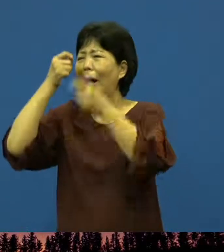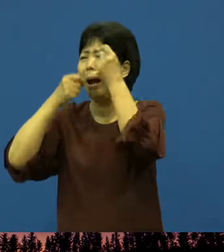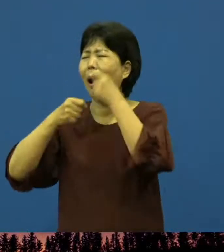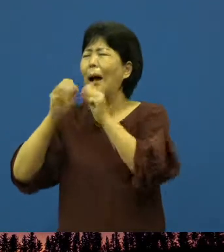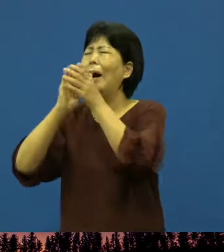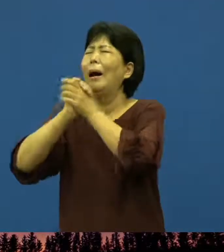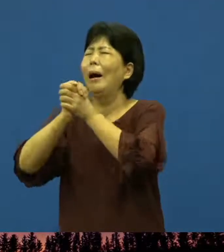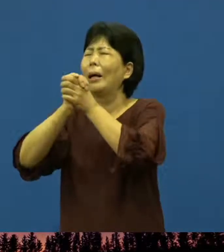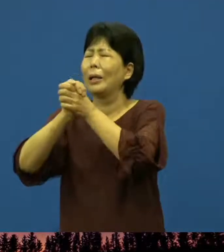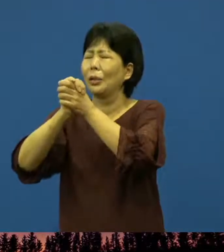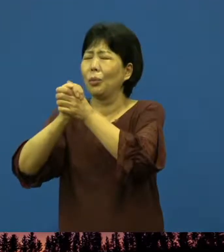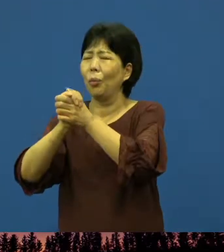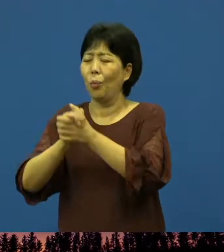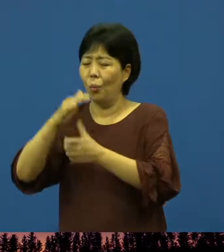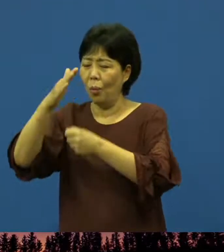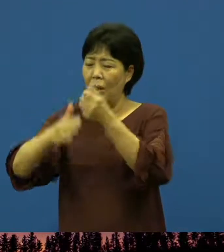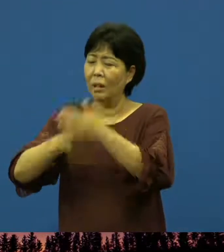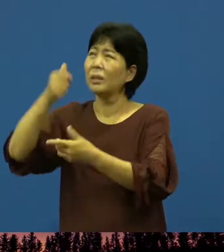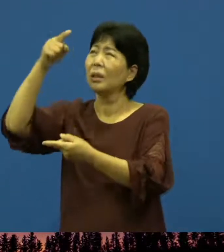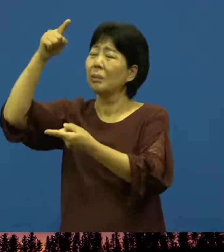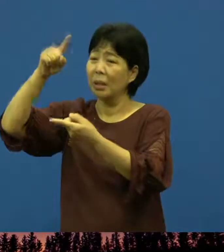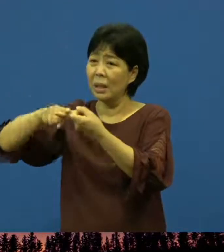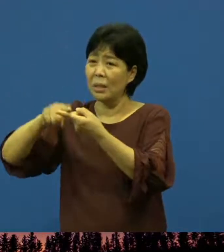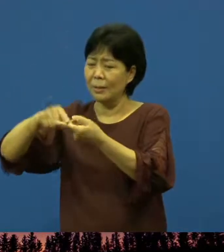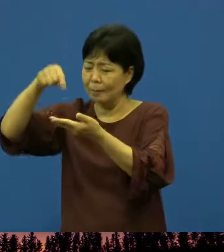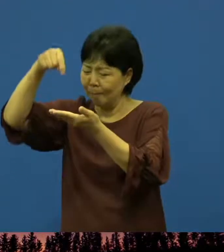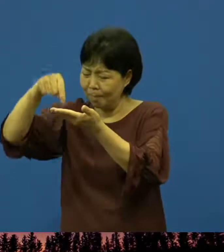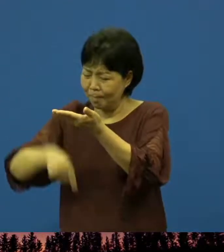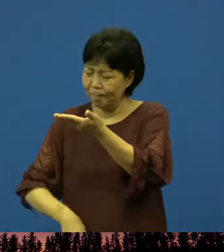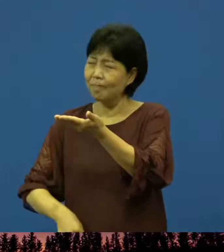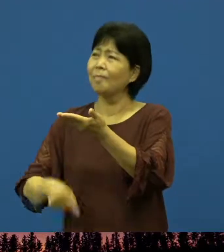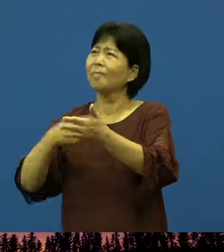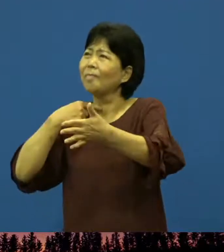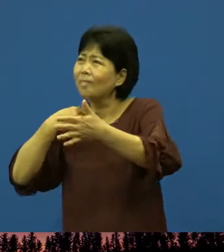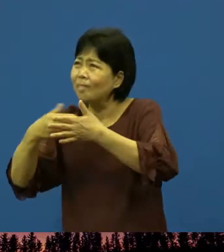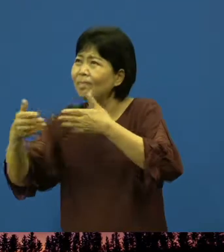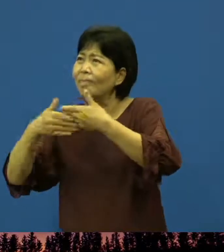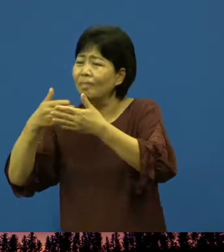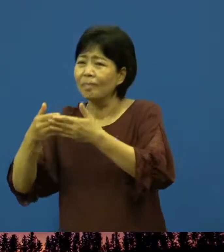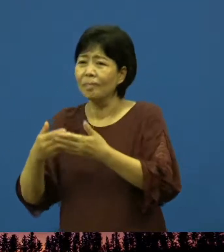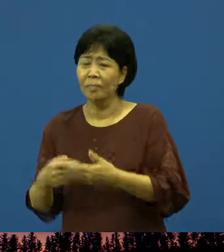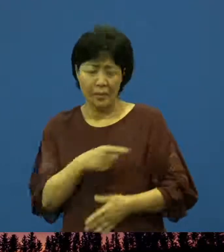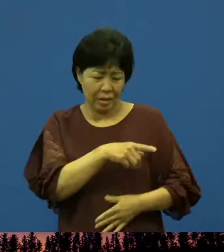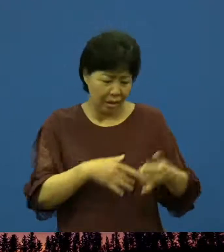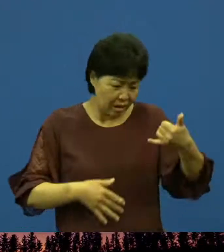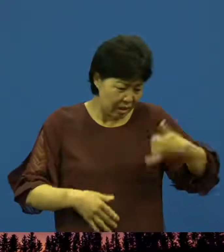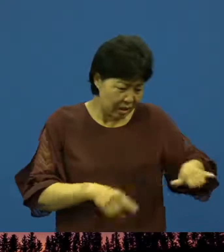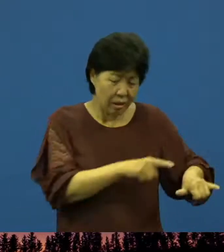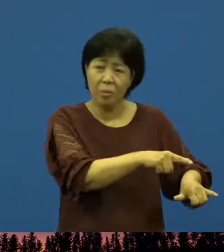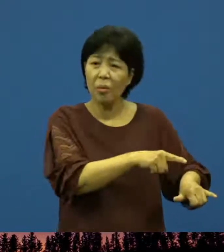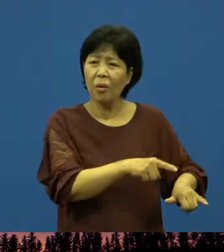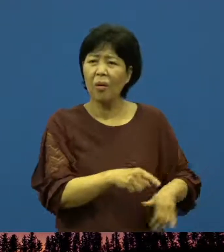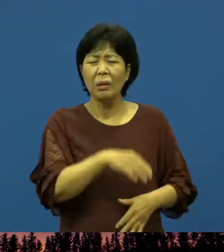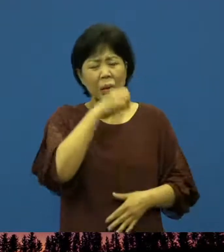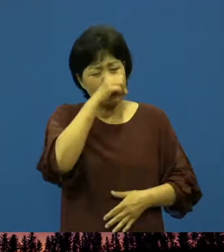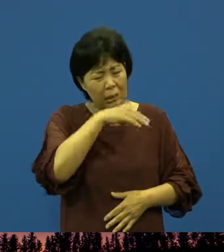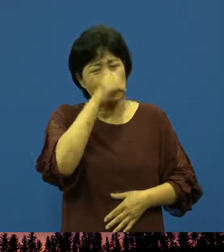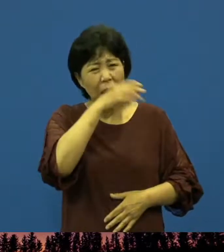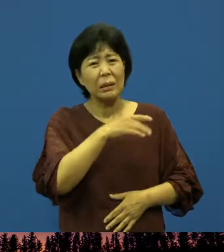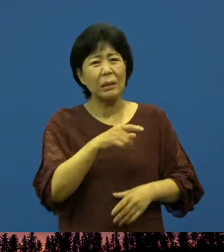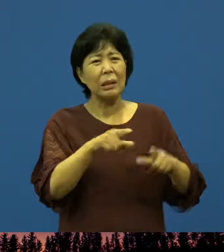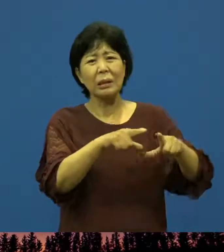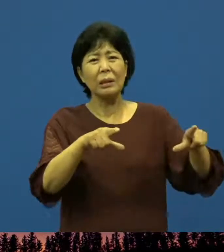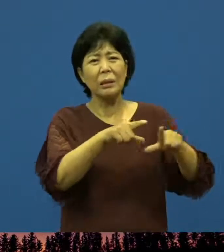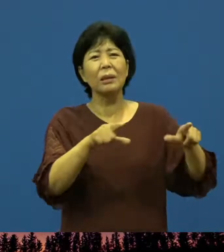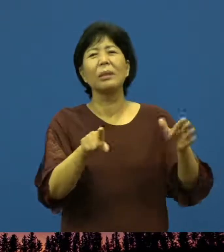하나님을 깊이 만나고 했던 것이 자녀에게는 그냥 하나의 일상적인 그런 신앙생활이 될